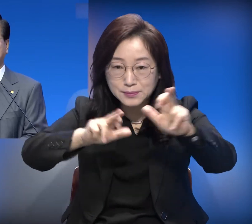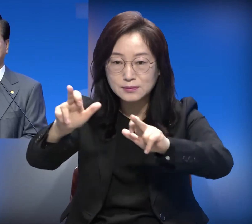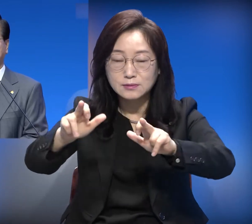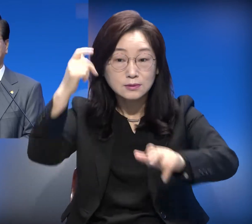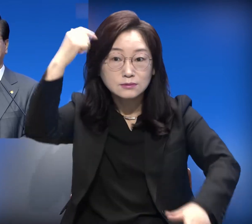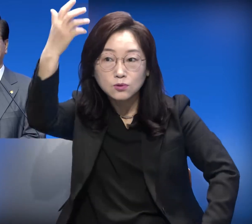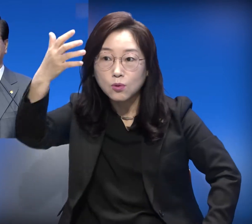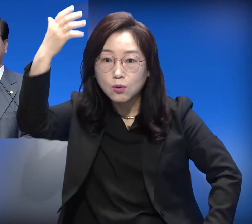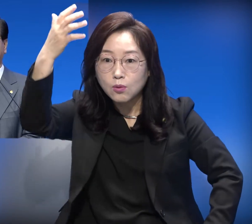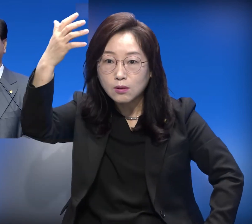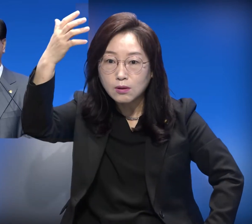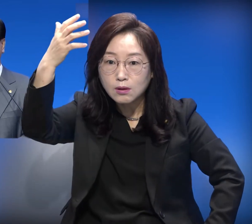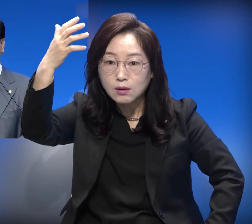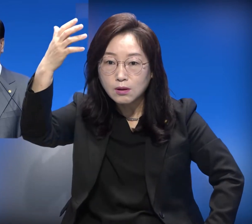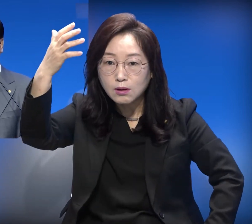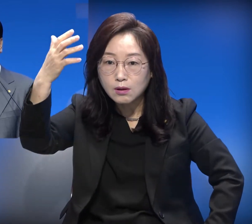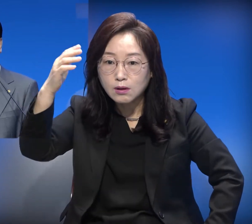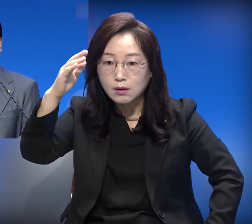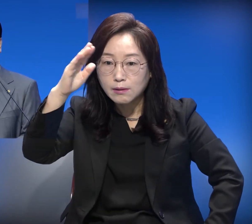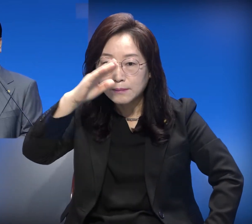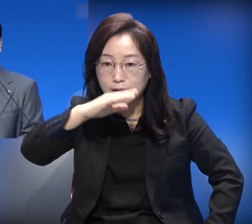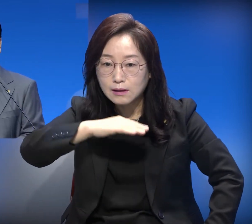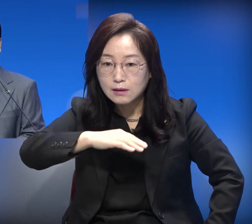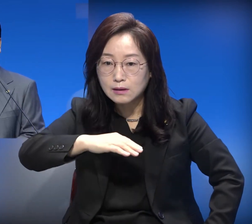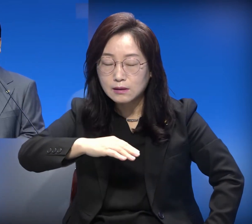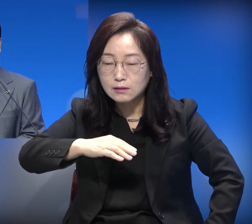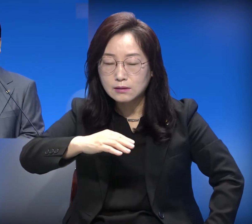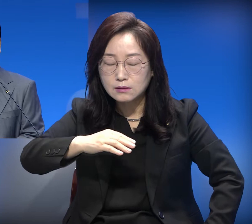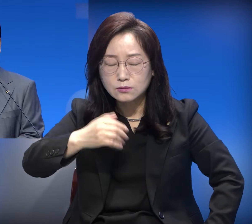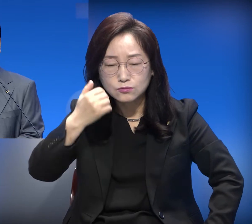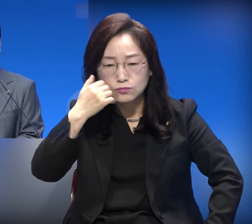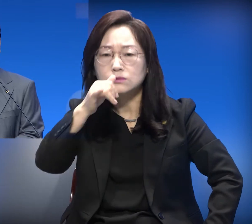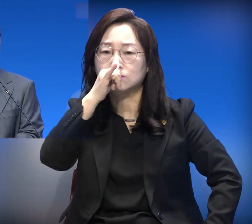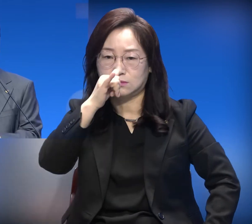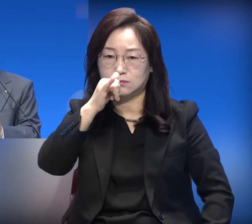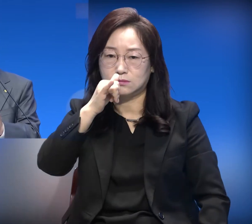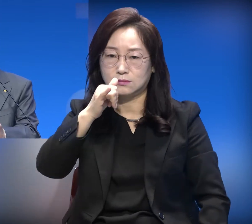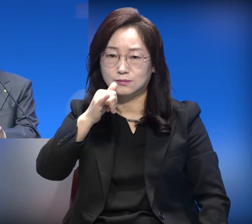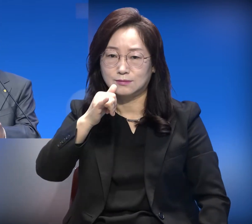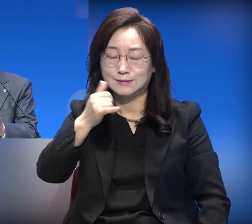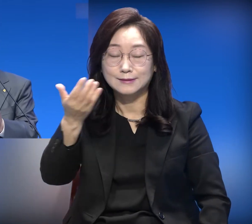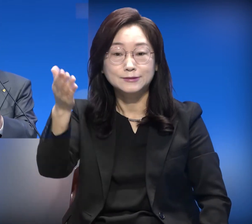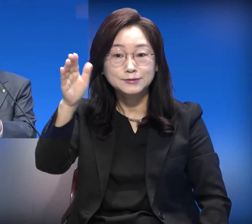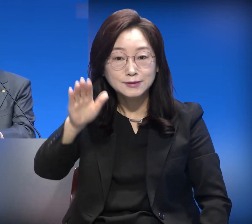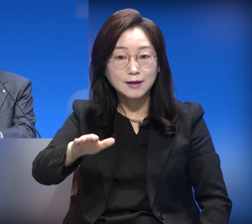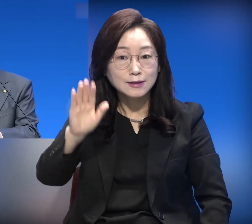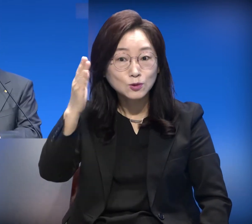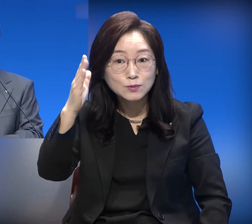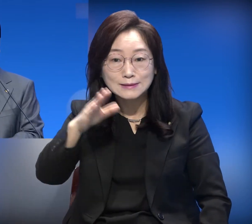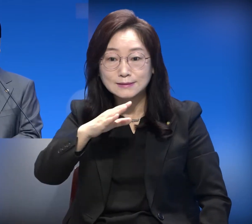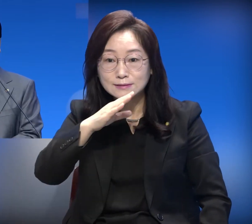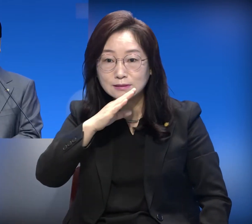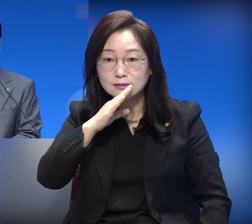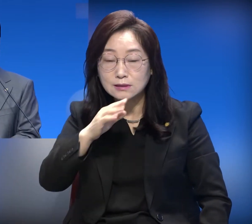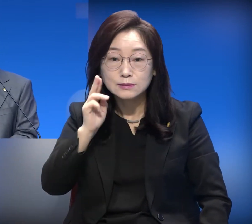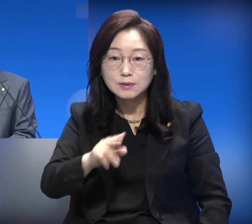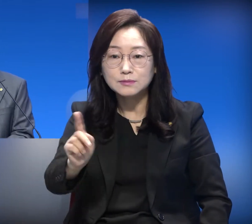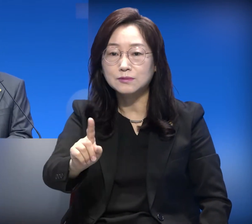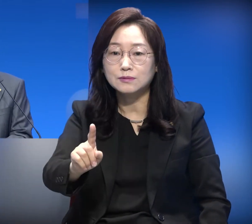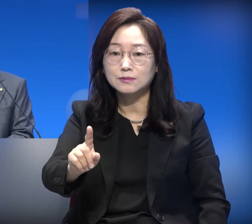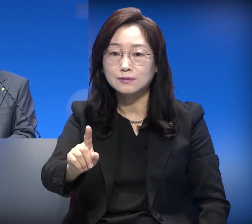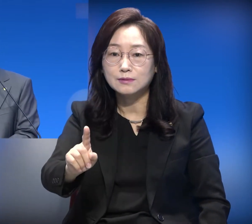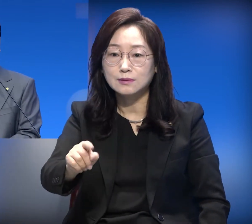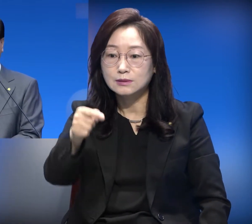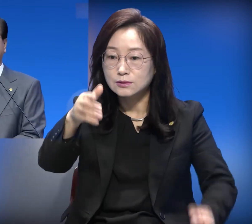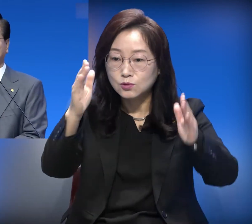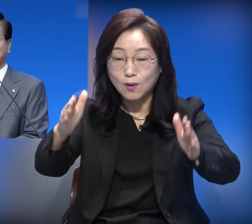파괴되어 사는 많은 청소년들이 있고 젊은이들이 있습니다. 그러나 요즘 진짜로 심각한 것은 그동안